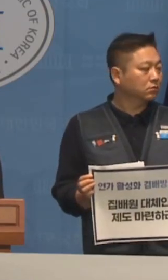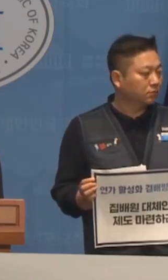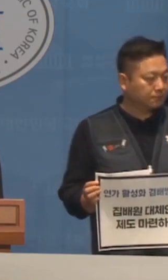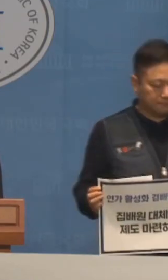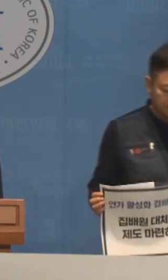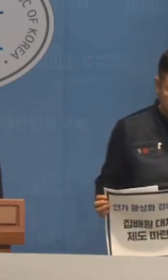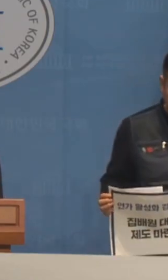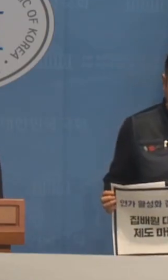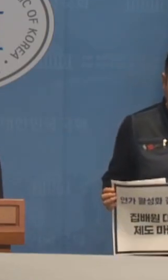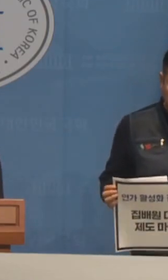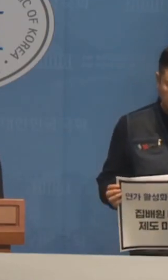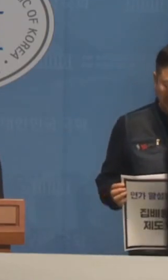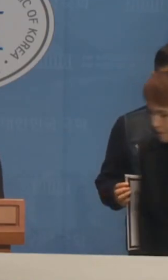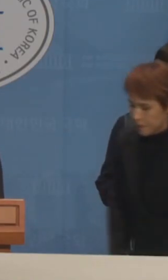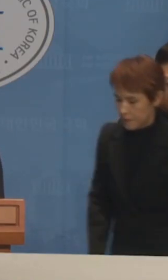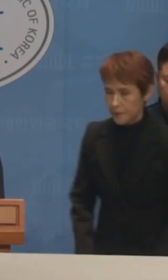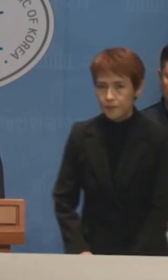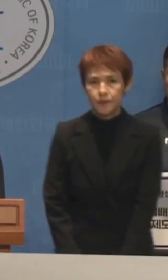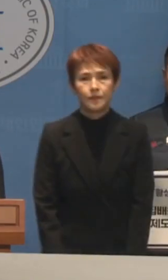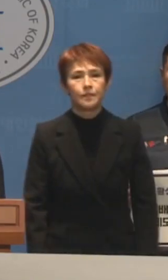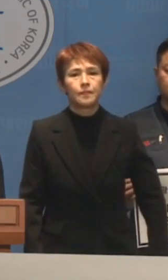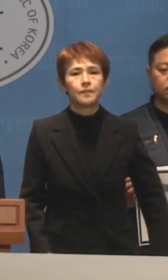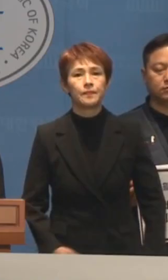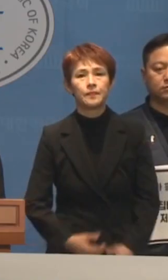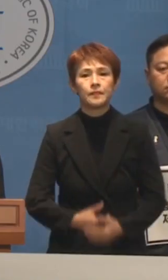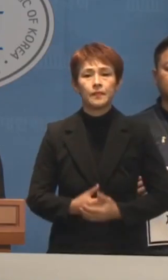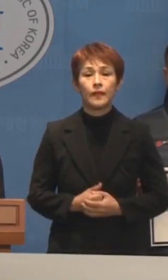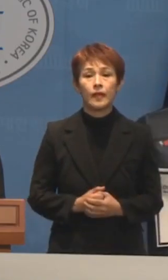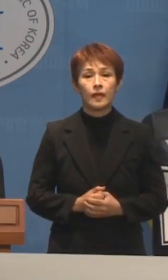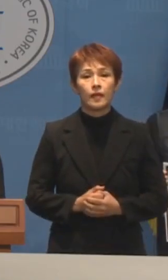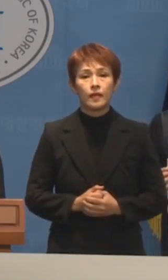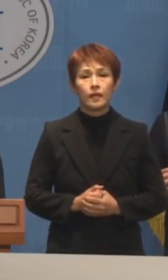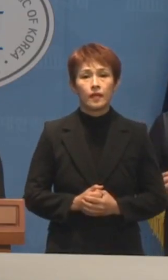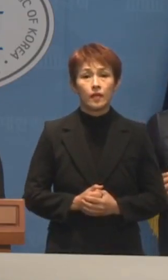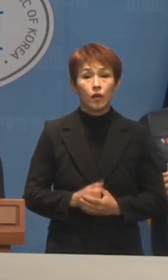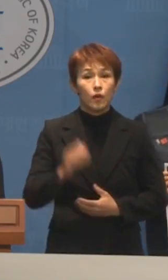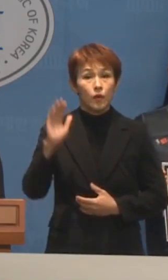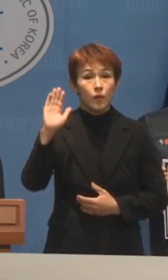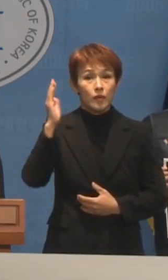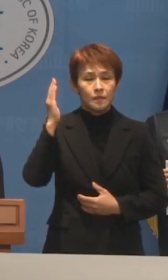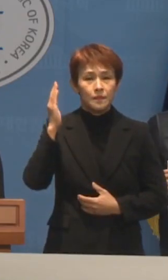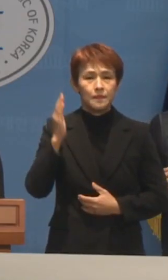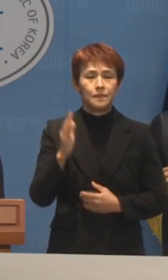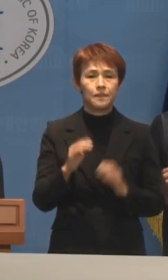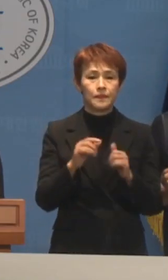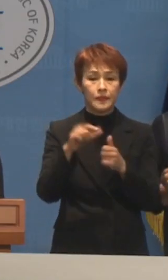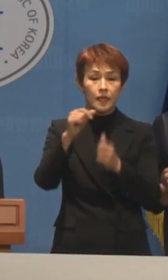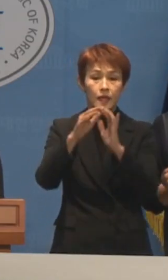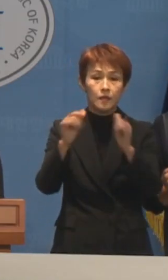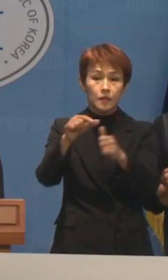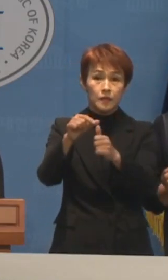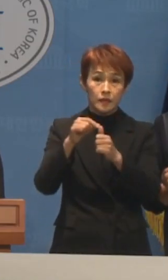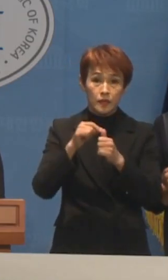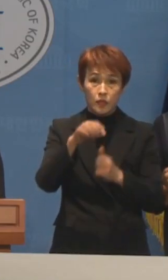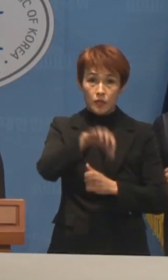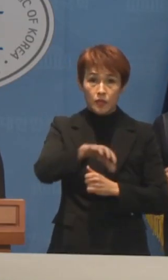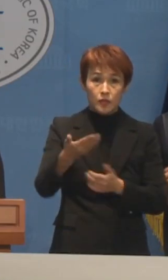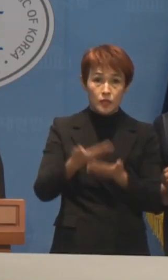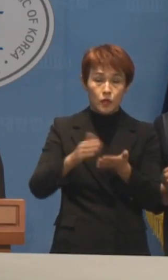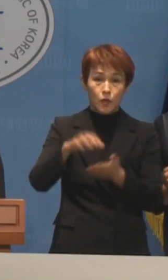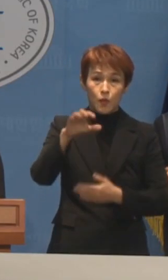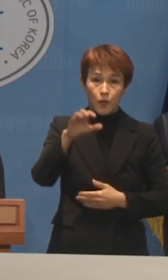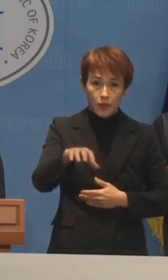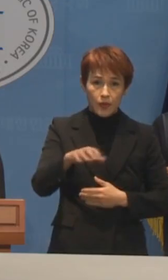이 악순환을 끊어내야 합니다. 다행히 최근 인사혁신처에서 결혼을 보충할 수 있도록